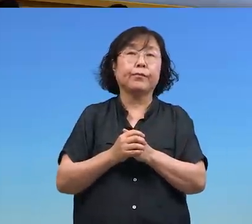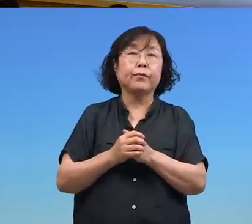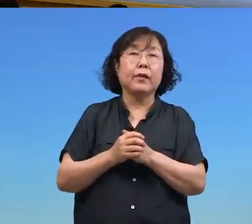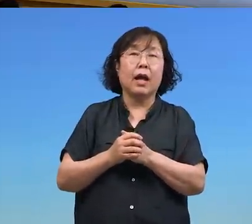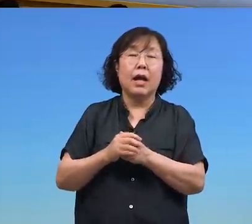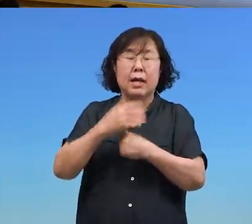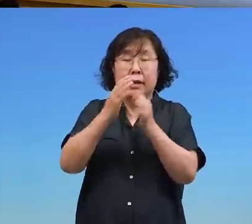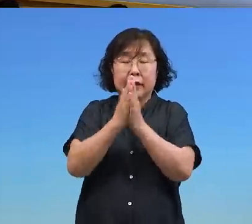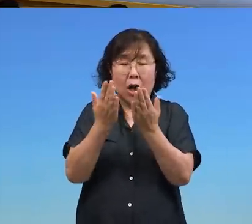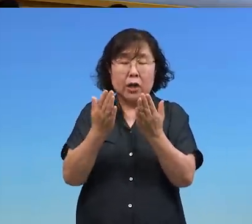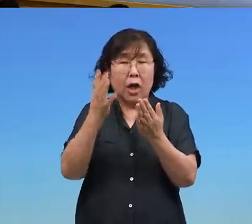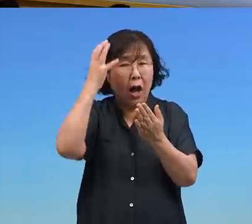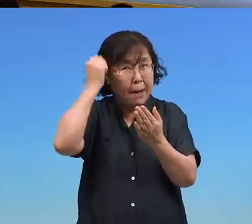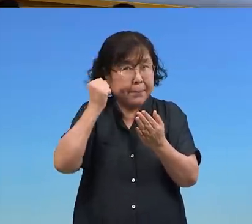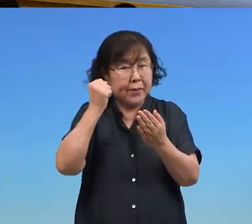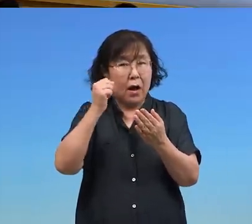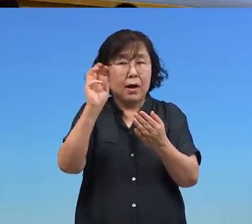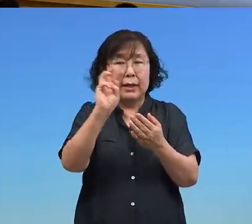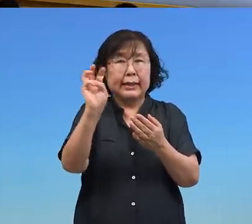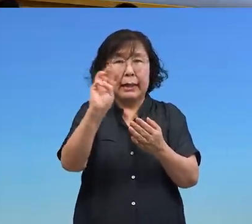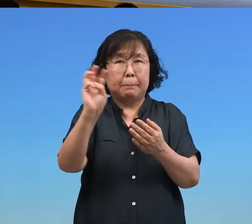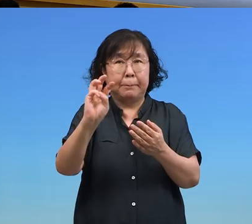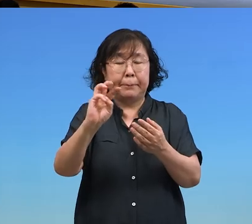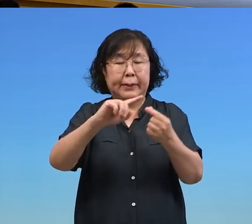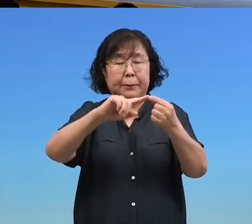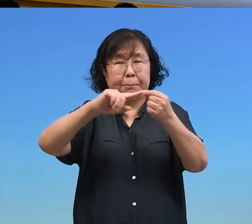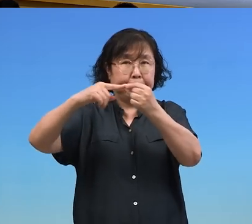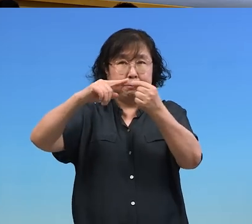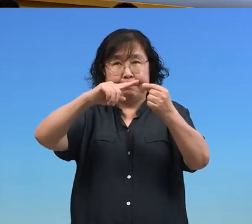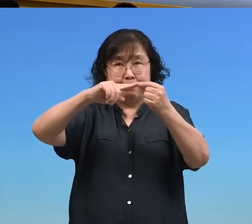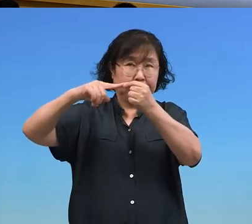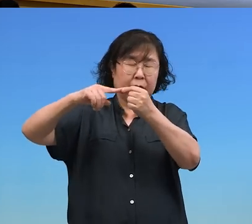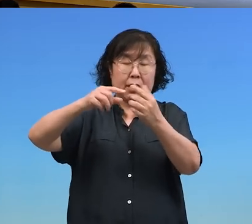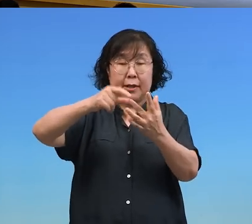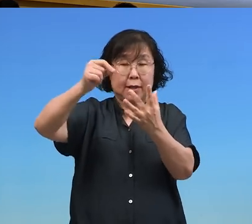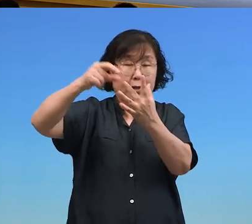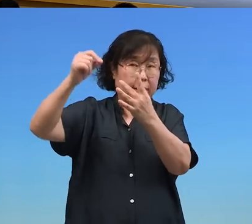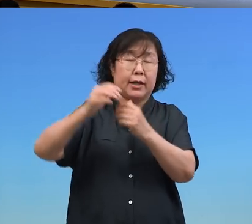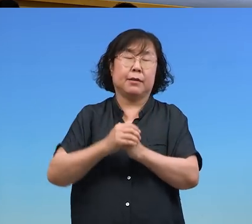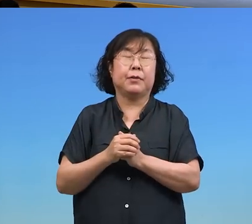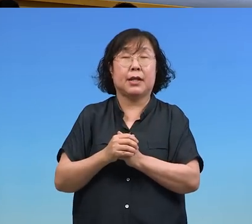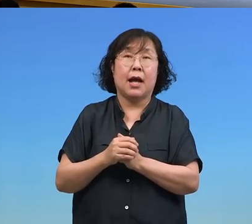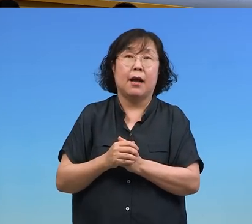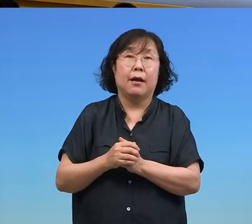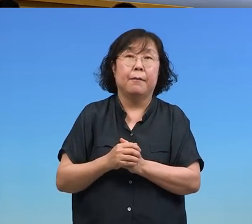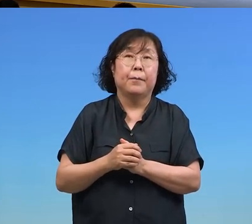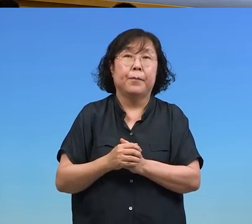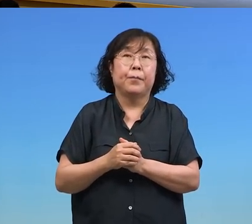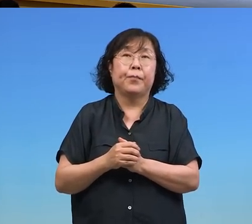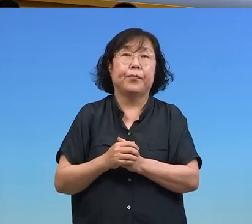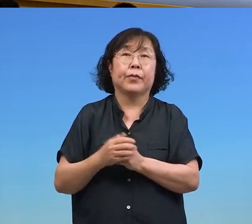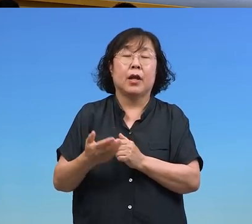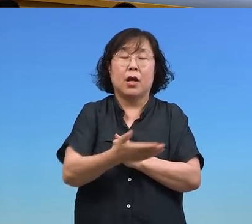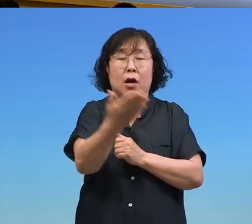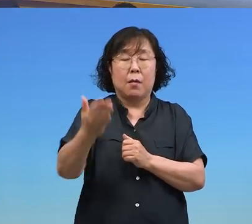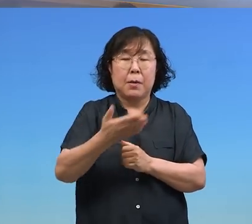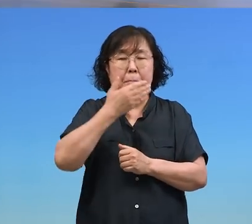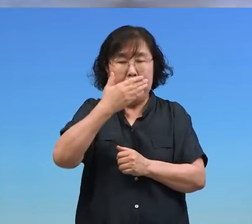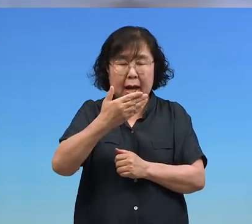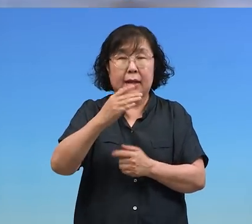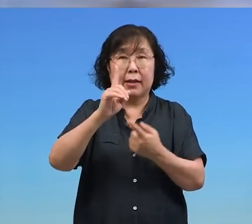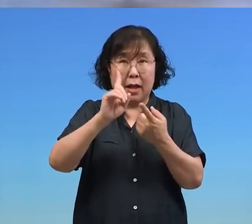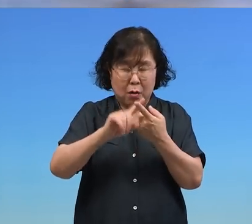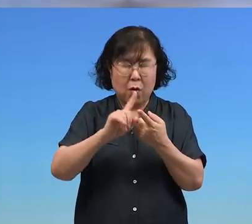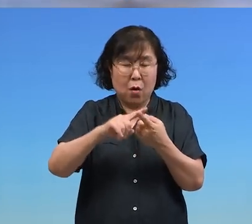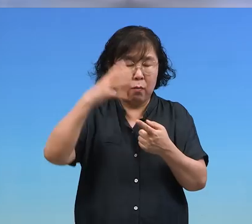30구절을 선정을 해서 한 구절 한 구절 암송을 하시는데요 이걸 뭐 다 하라는 게 아니에요 여러분이